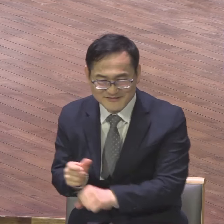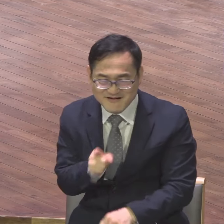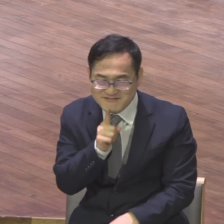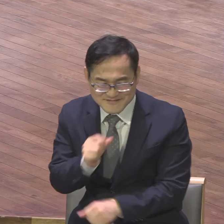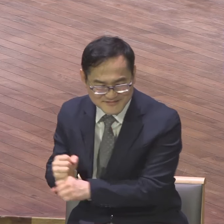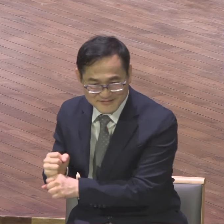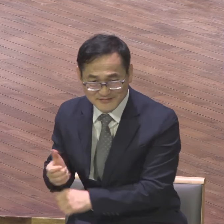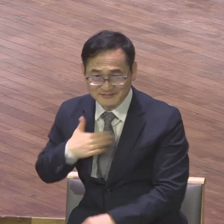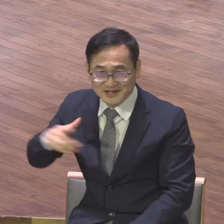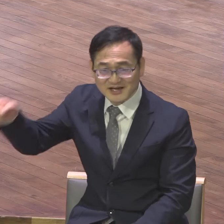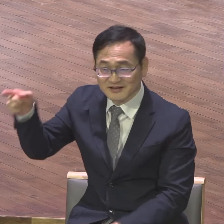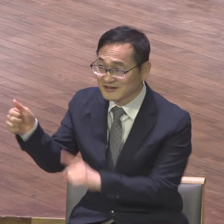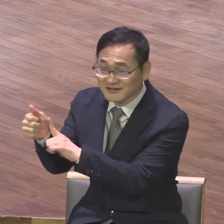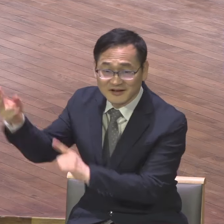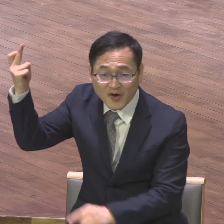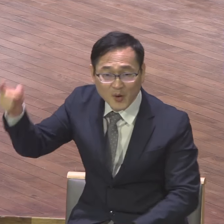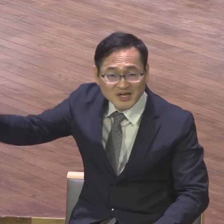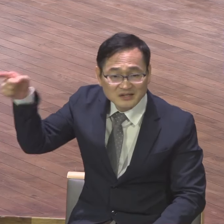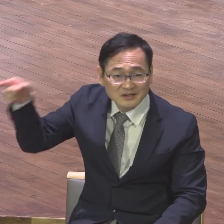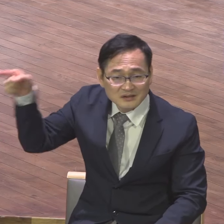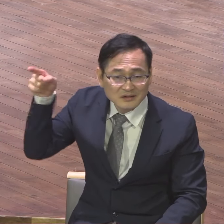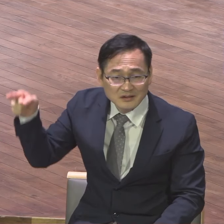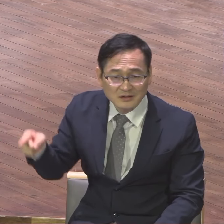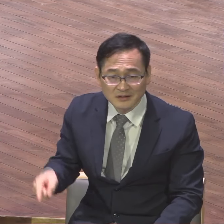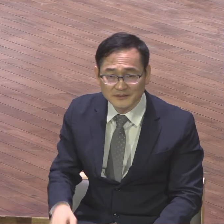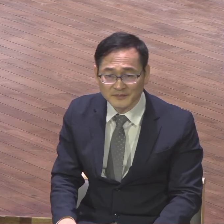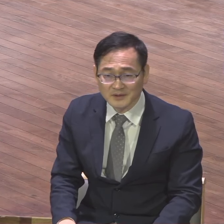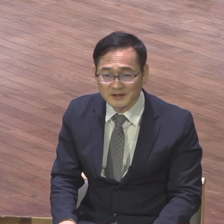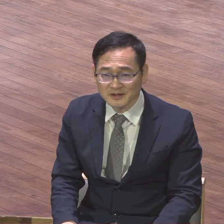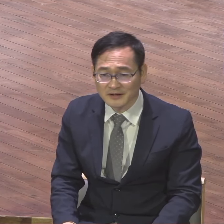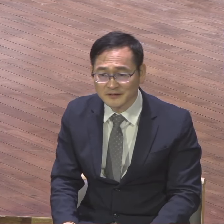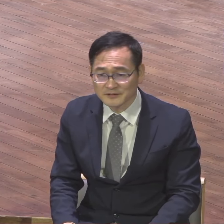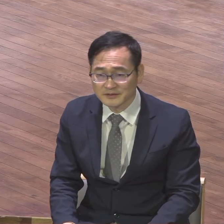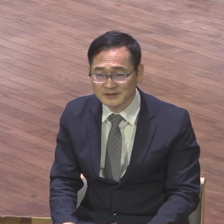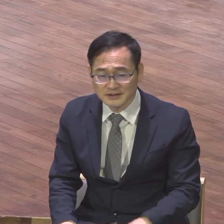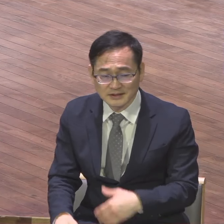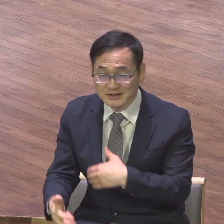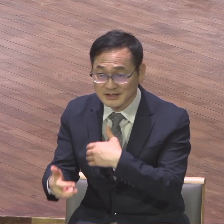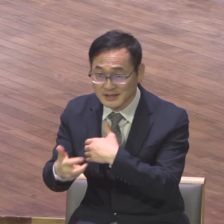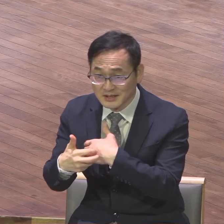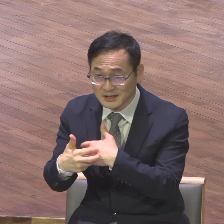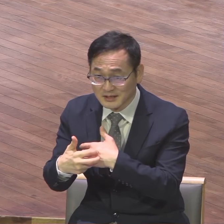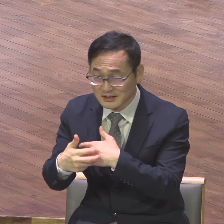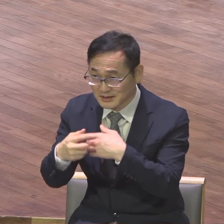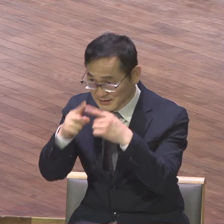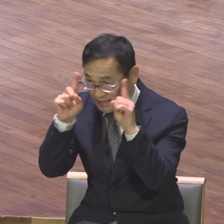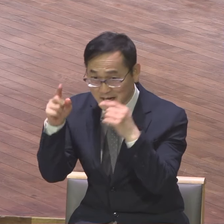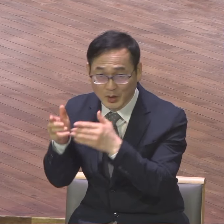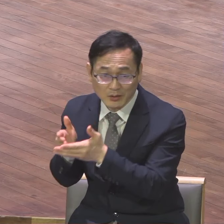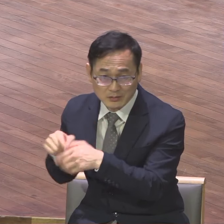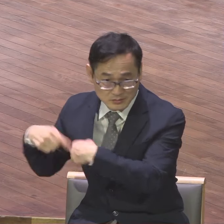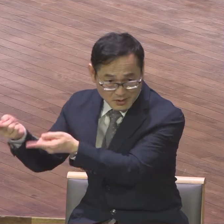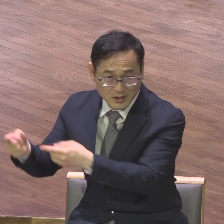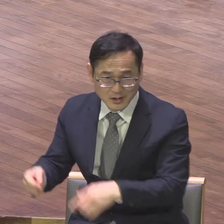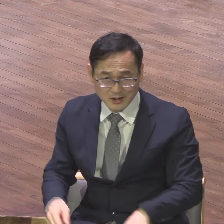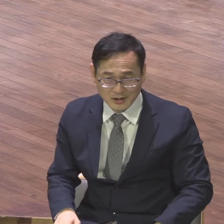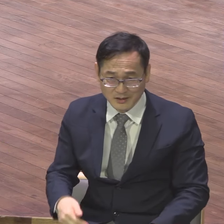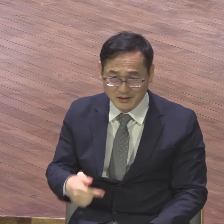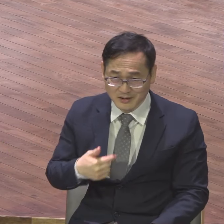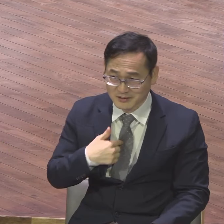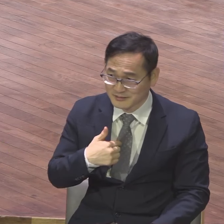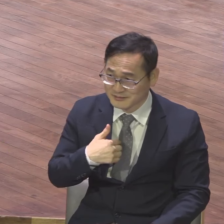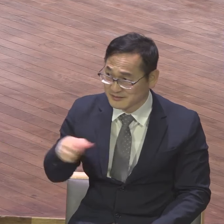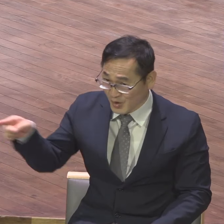자기는 전교 1등. 우리 세브란스 고대학 갔지요. 부산 촌놈이. 우리는 반에서 보통. 일로 와.